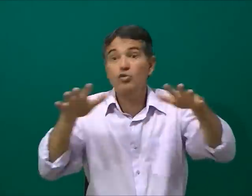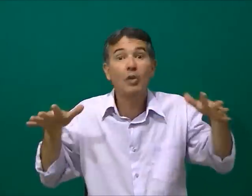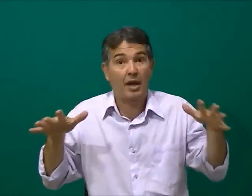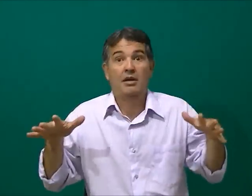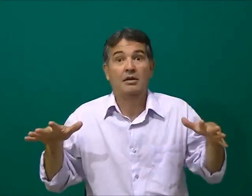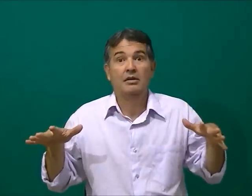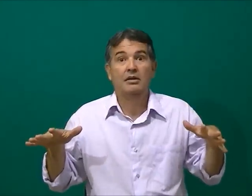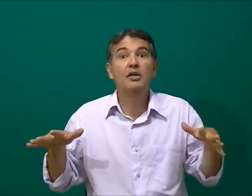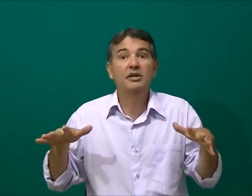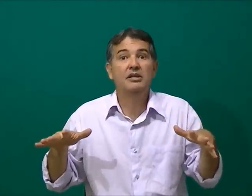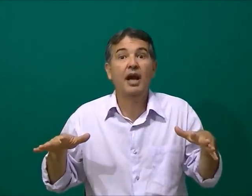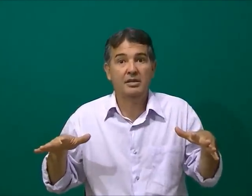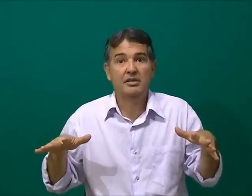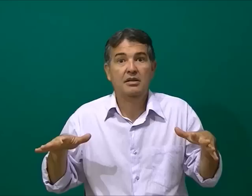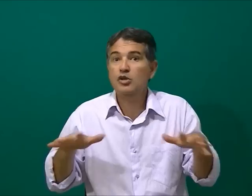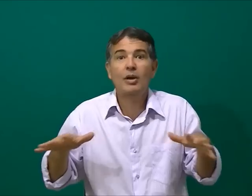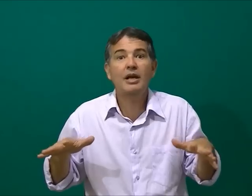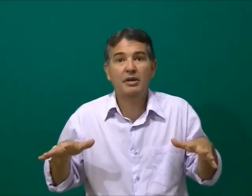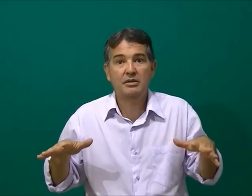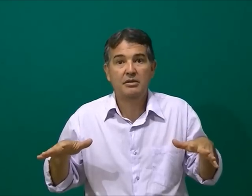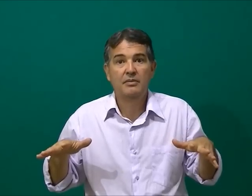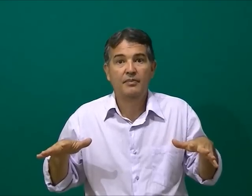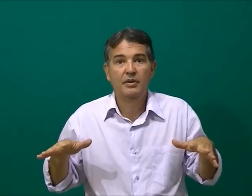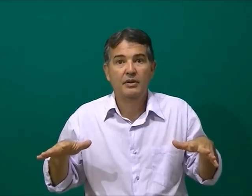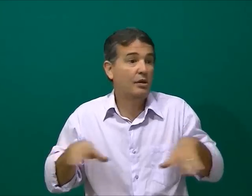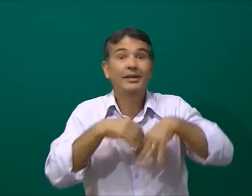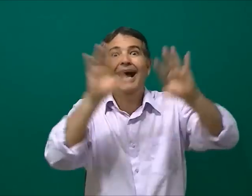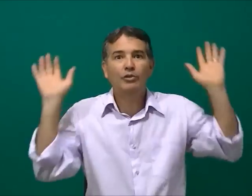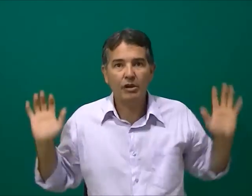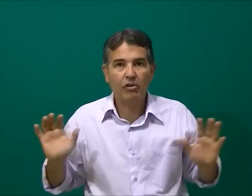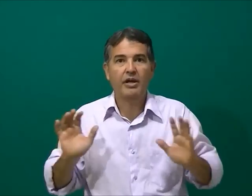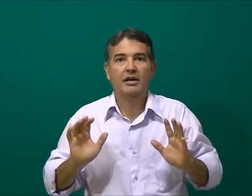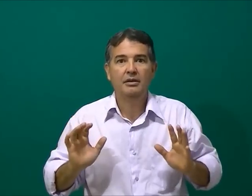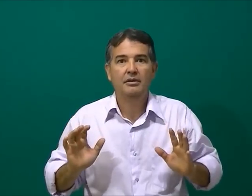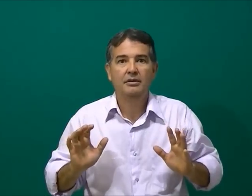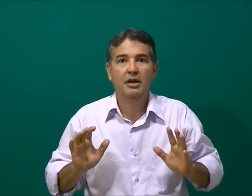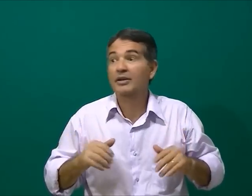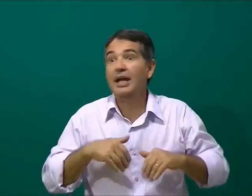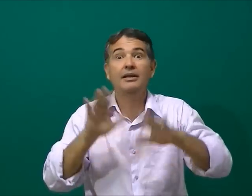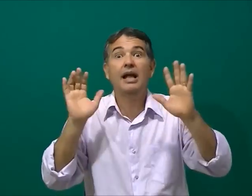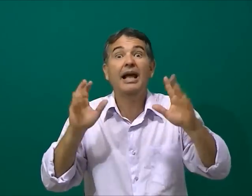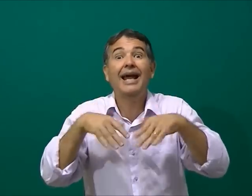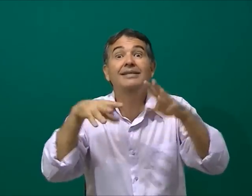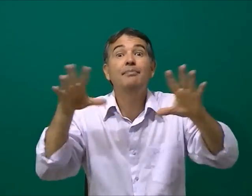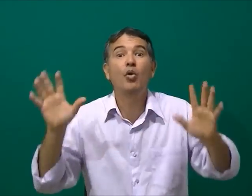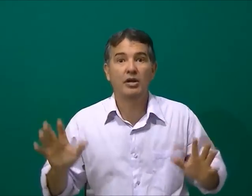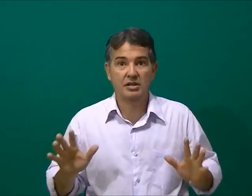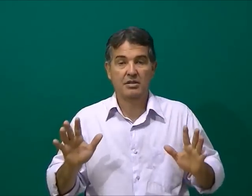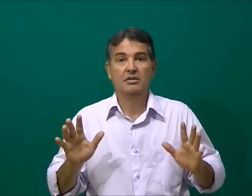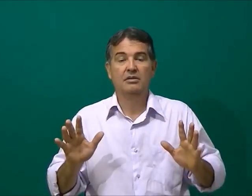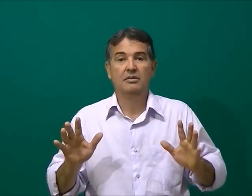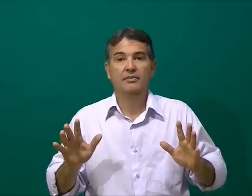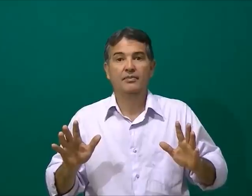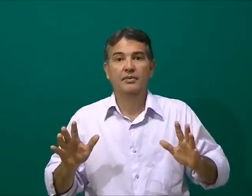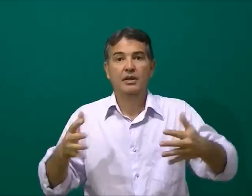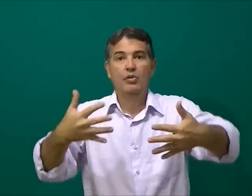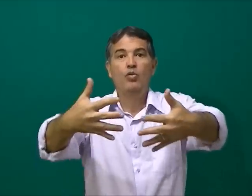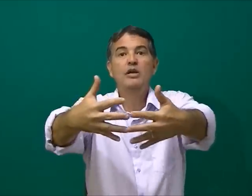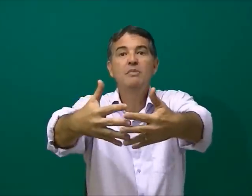não é língua de sinais. Isso não é Libras. Isso é um teatro aí qualquer. É um teatro, é caras e bocas. O limite